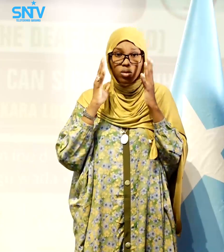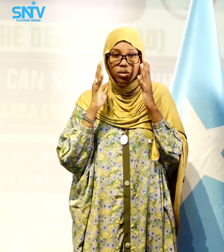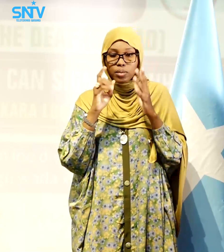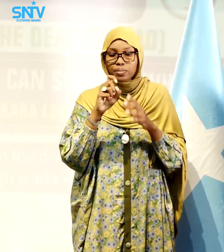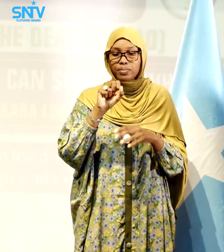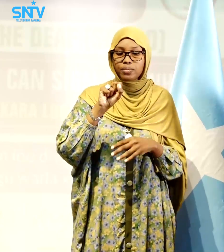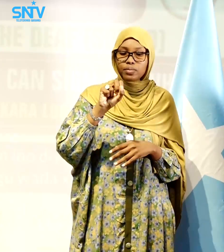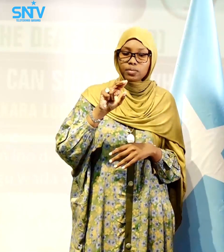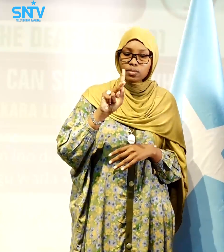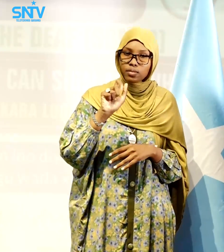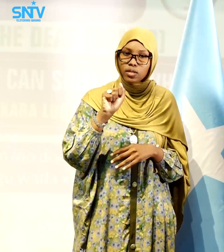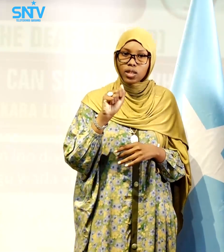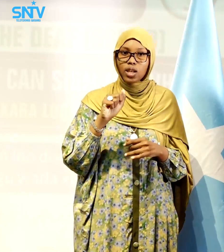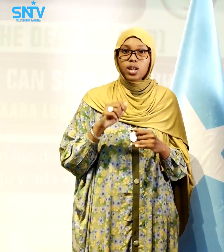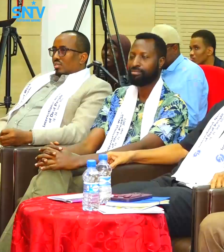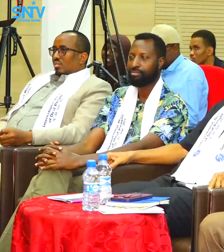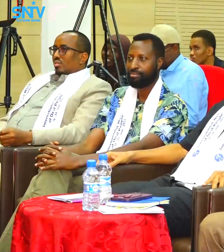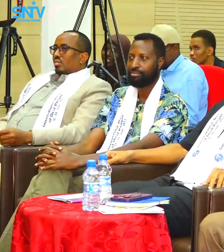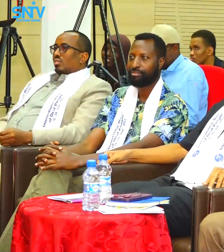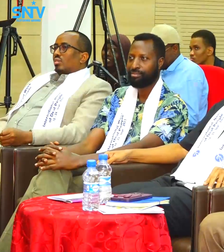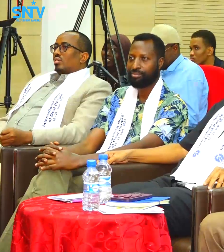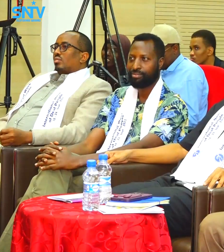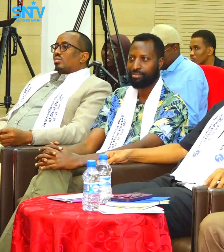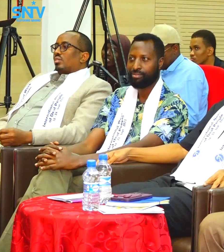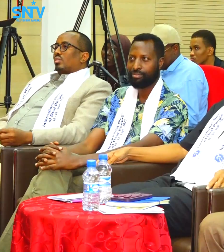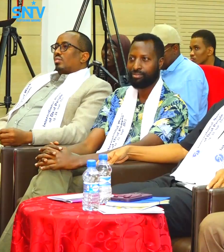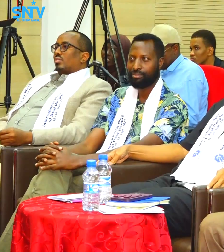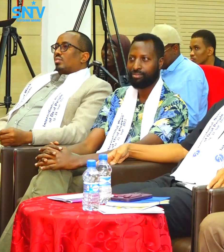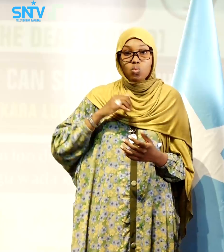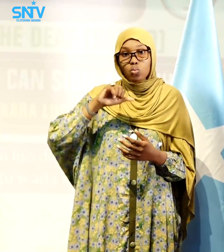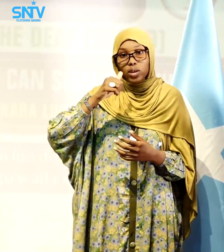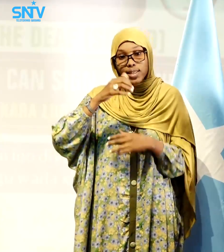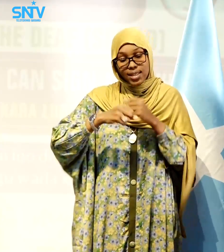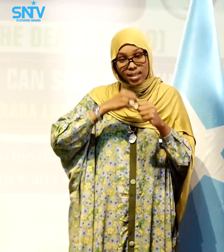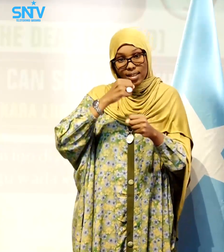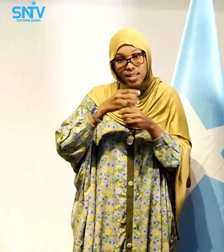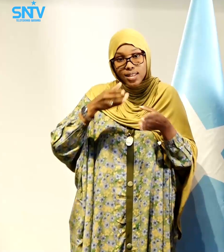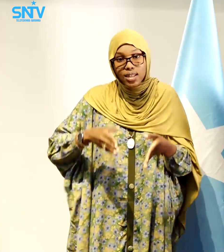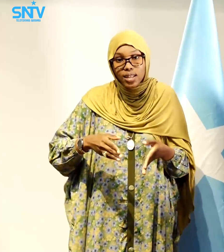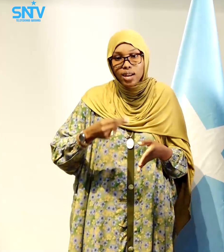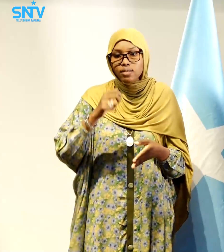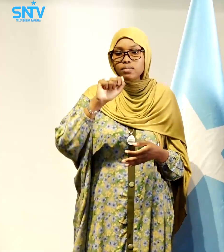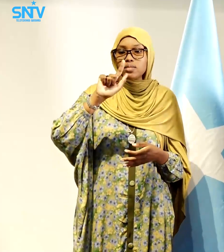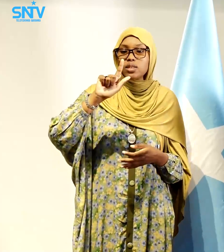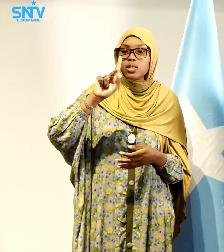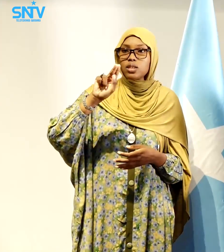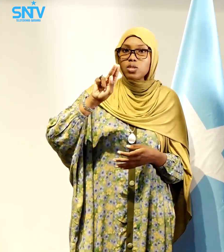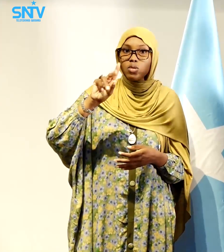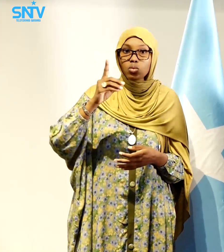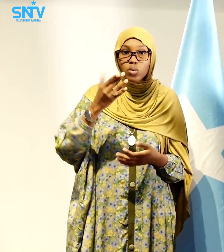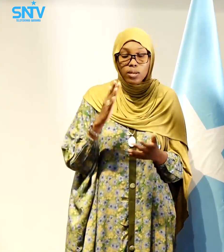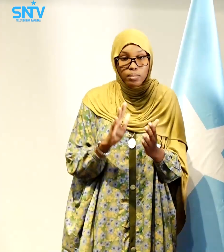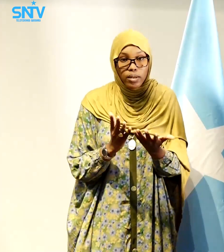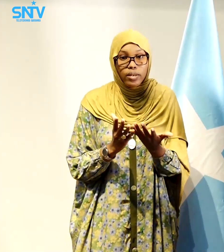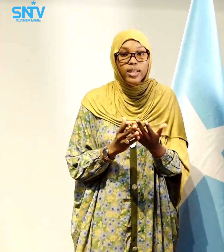حسكا تدوباتكا بقول يا شا ادوك سند كان هل كدغا وحاويه ان بقول